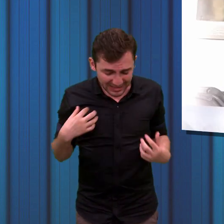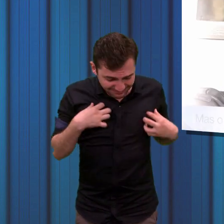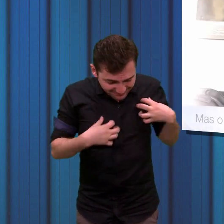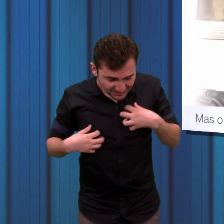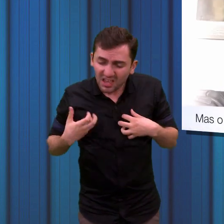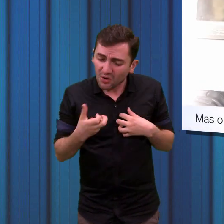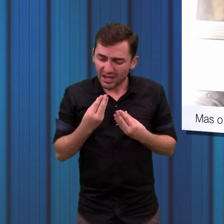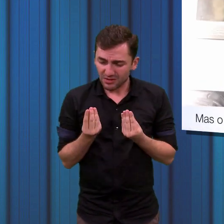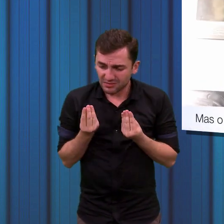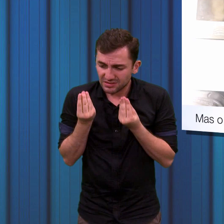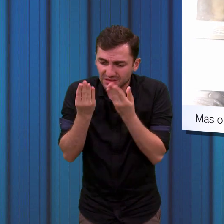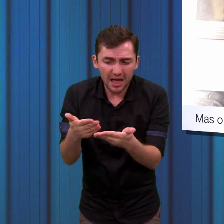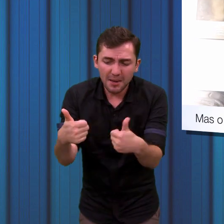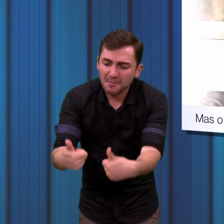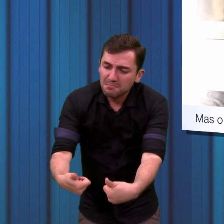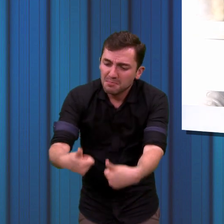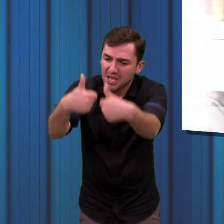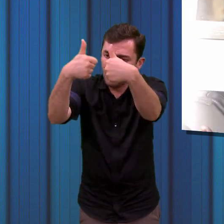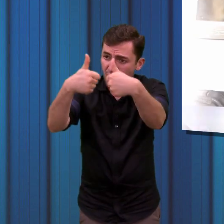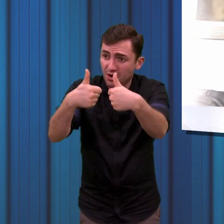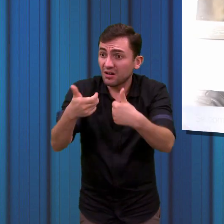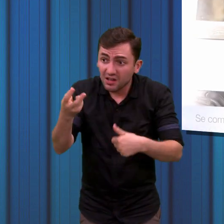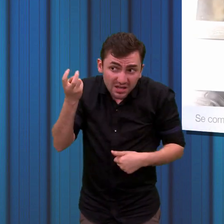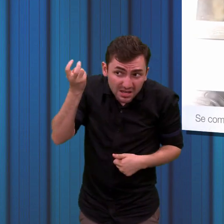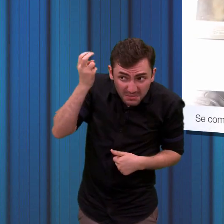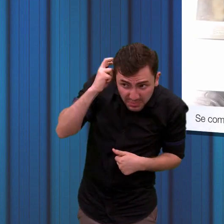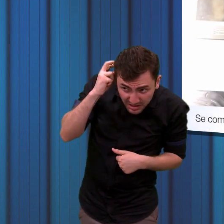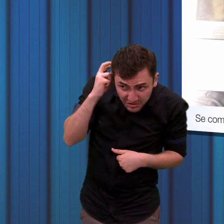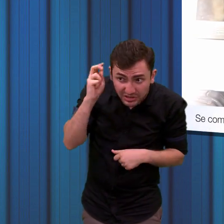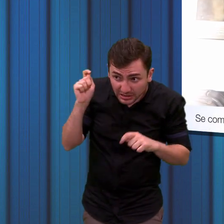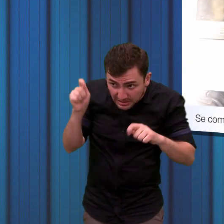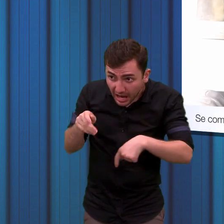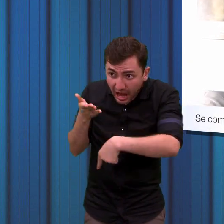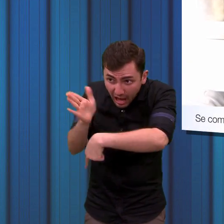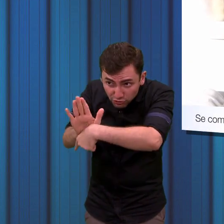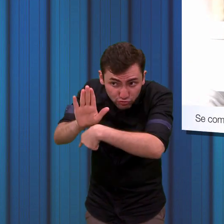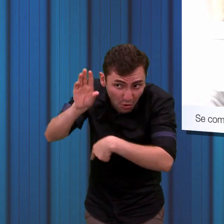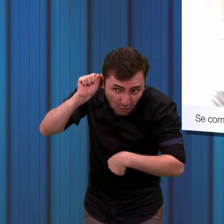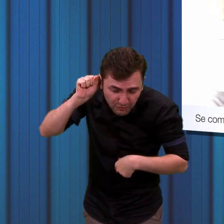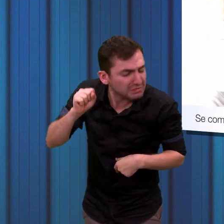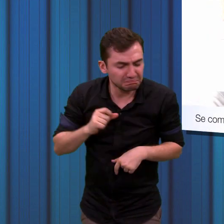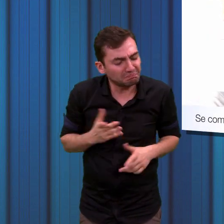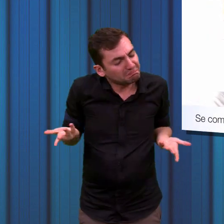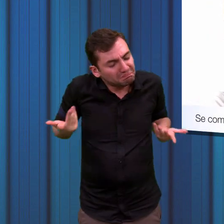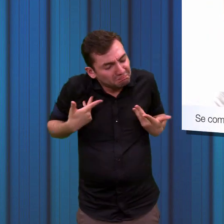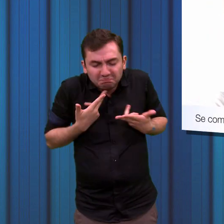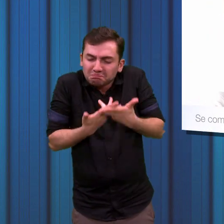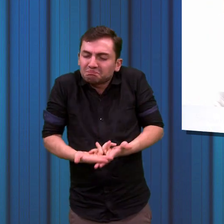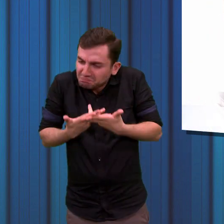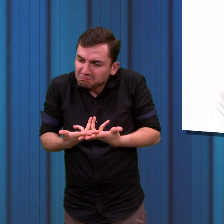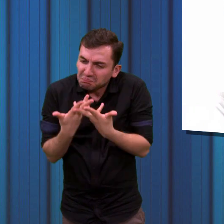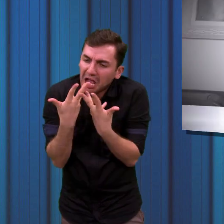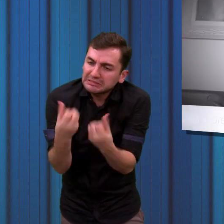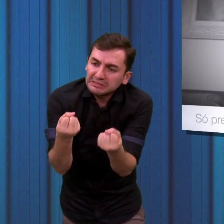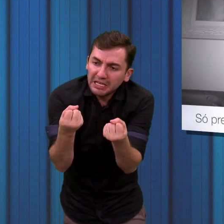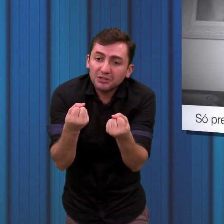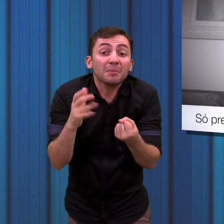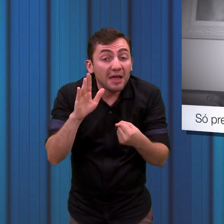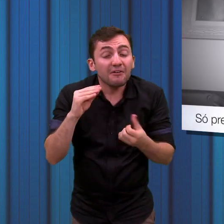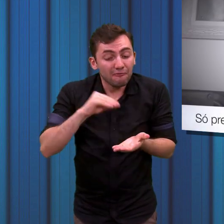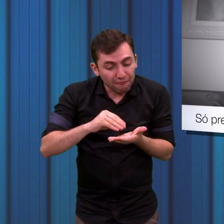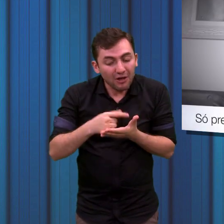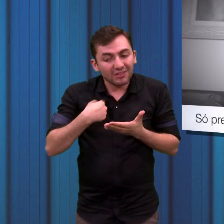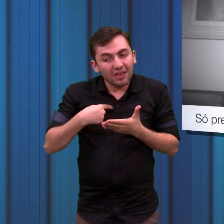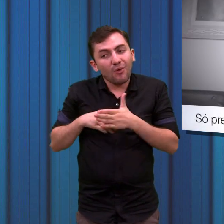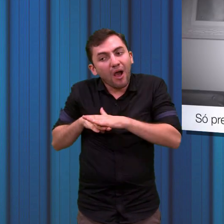assim. Mas o que eu mais quero é o melhor para o meu pequeno. E se com essa ferramenta ele conseguirá me ouvir, que assim seja. Só